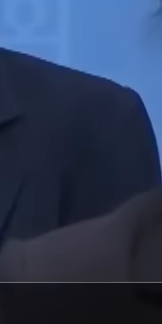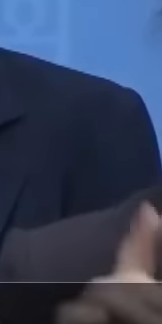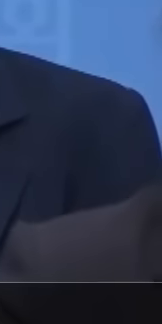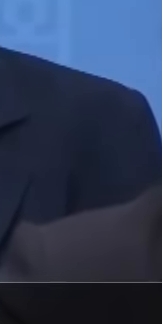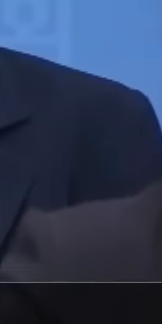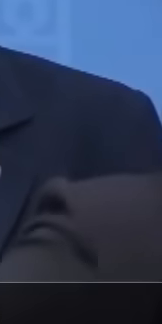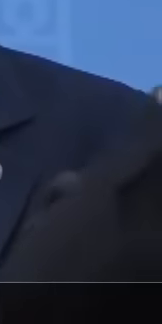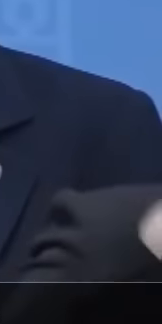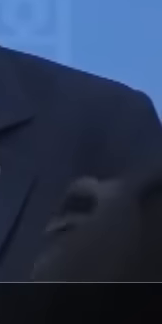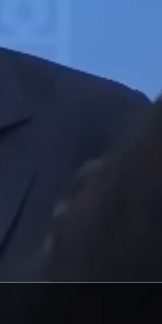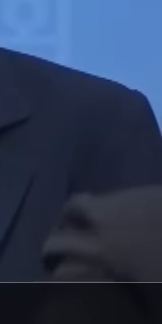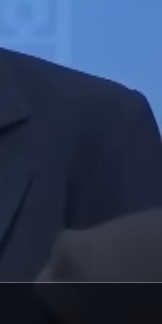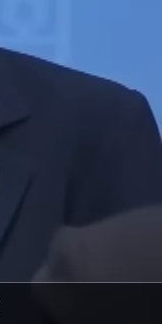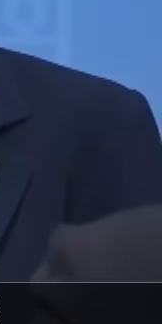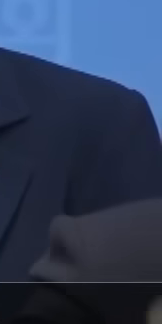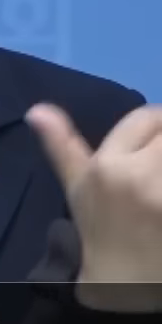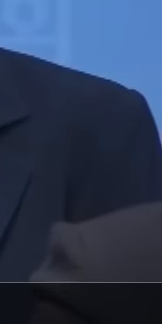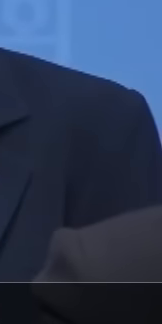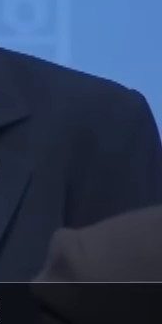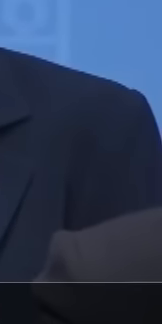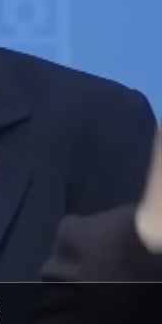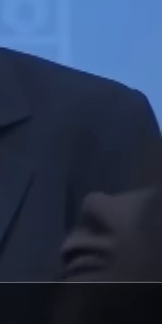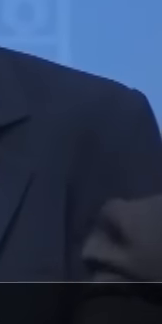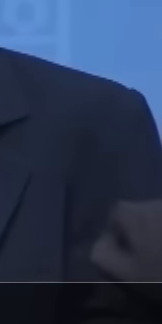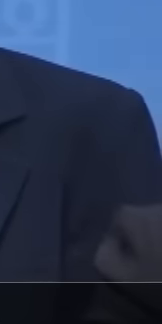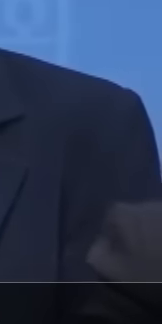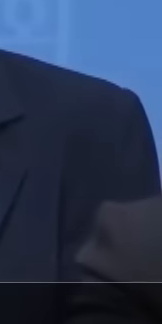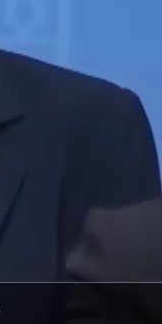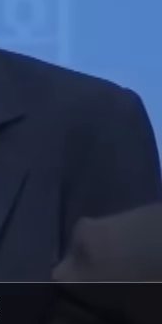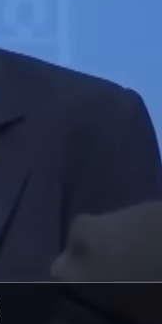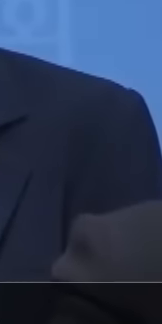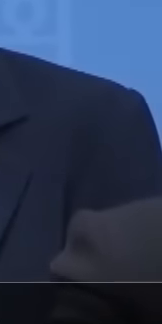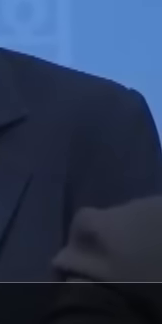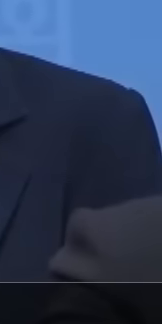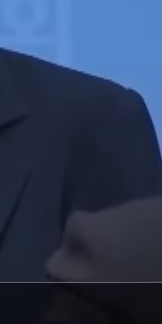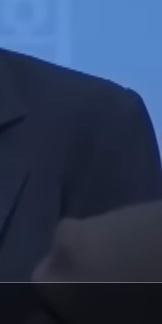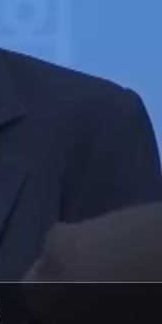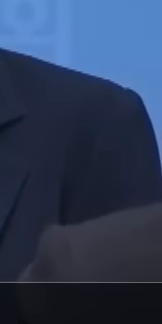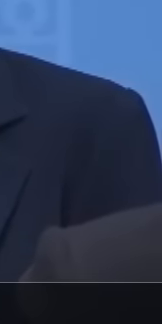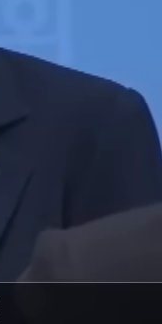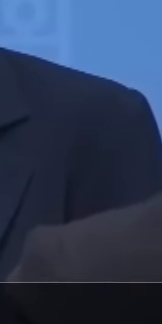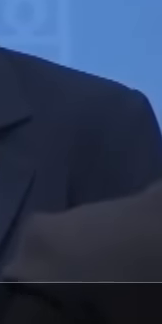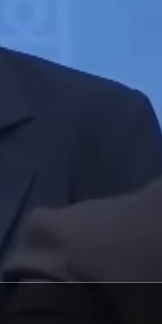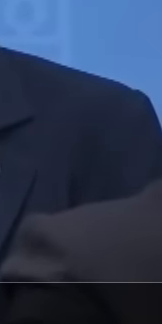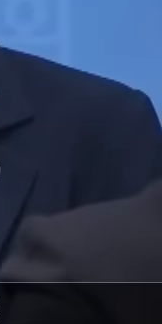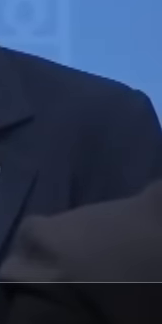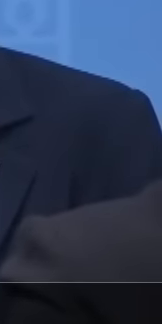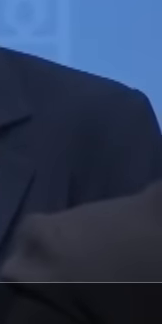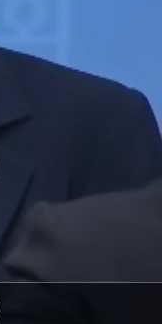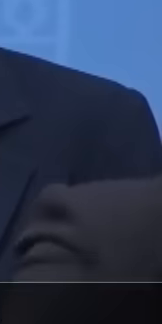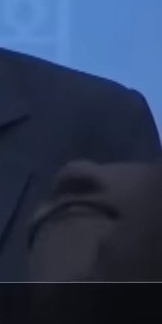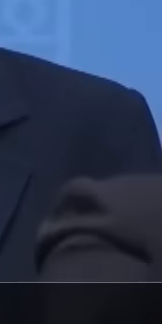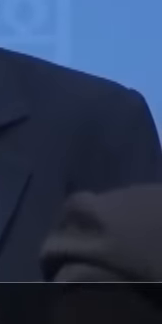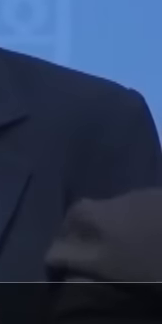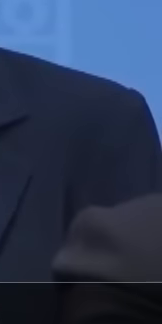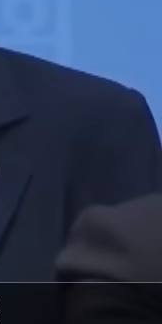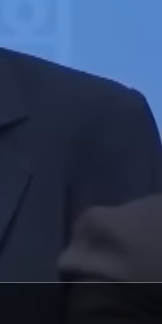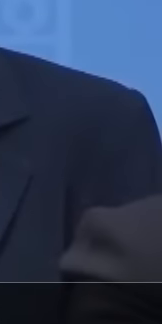전 절차를 국회가 견제하고 감시할 수 있도록 하겠습니다. 넷째,